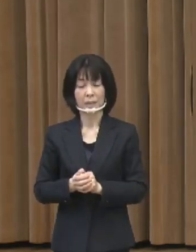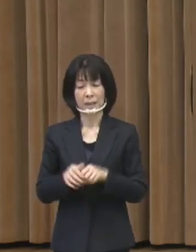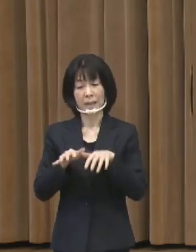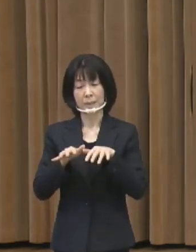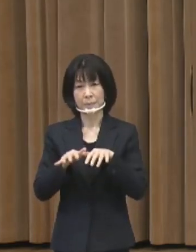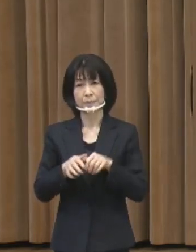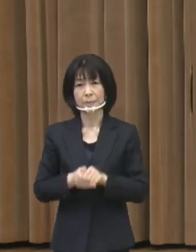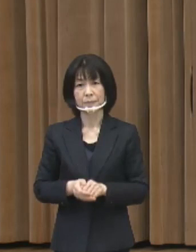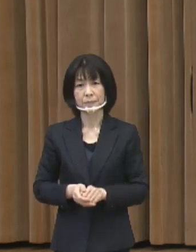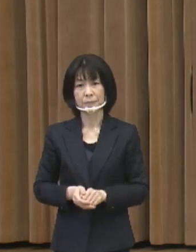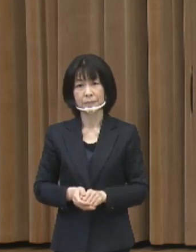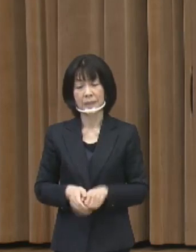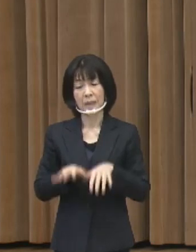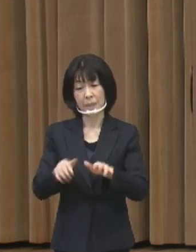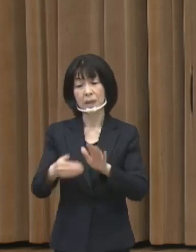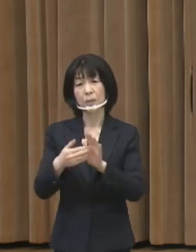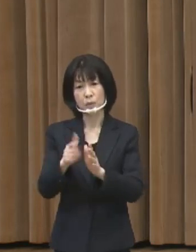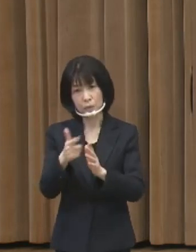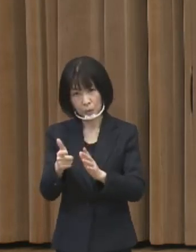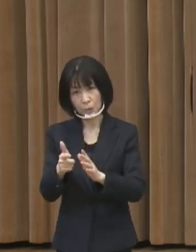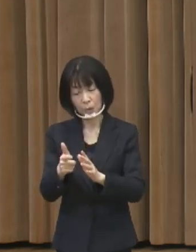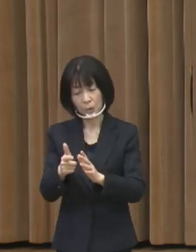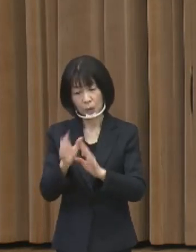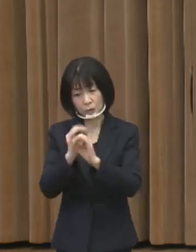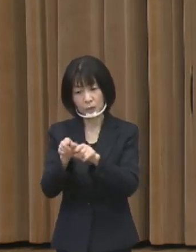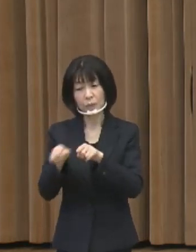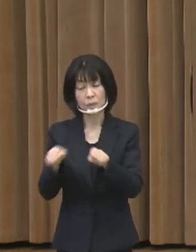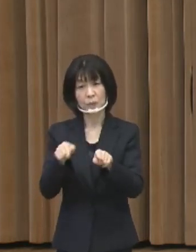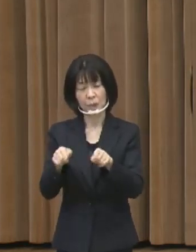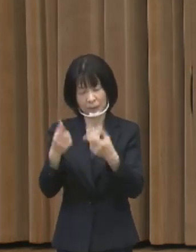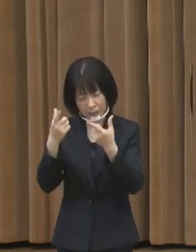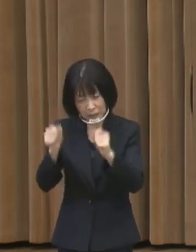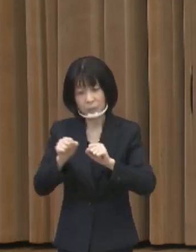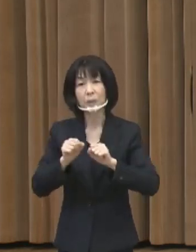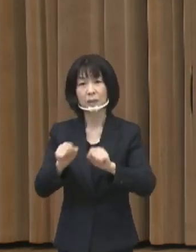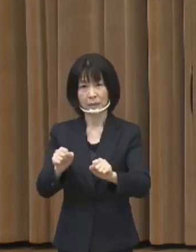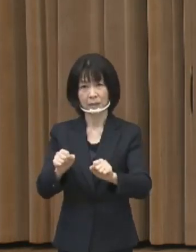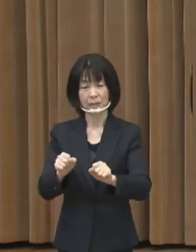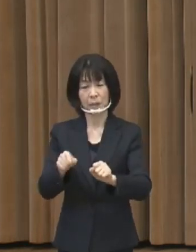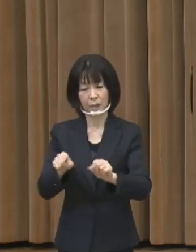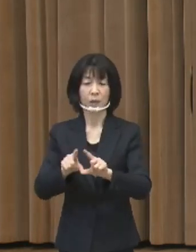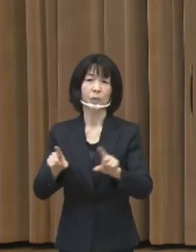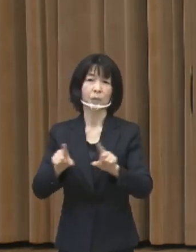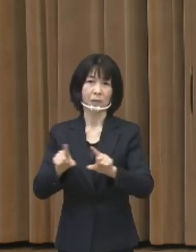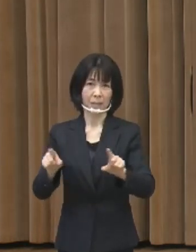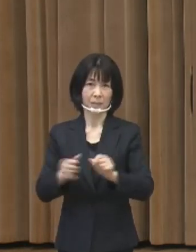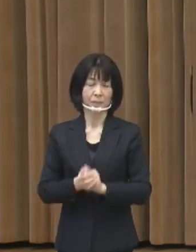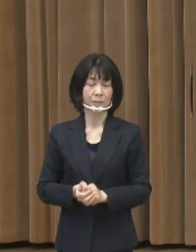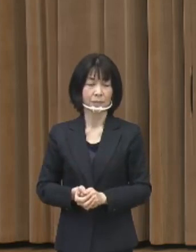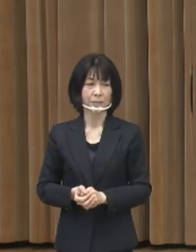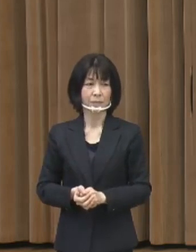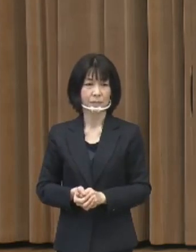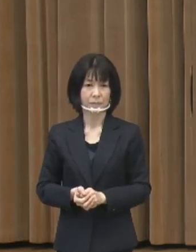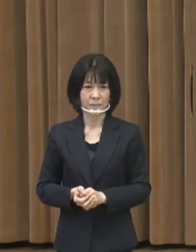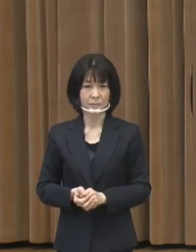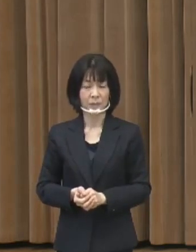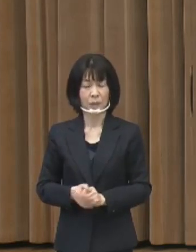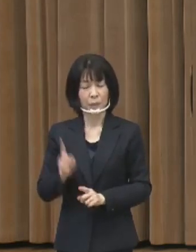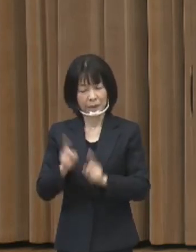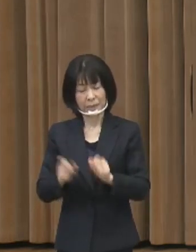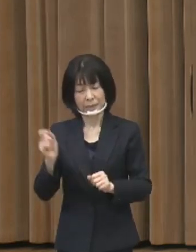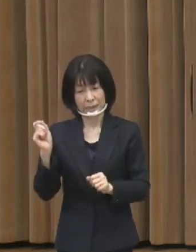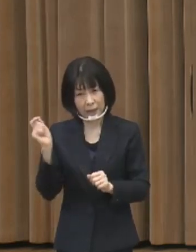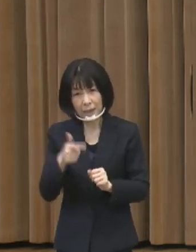延防止等対策をですね、しっかりと徹底することはこれ当然の話でありますし、一日も早